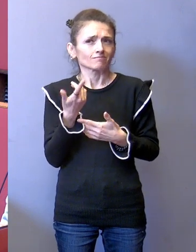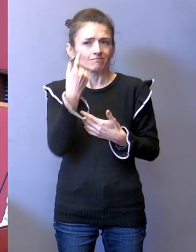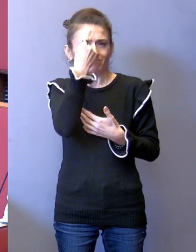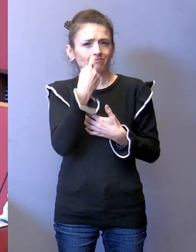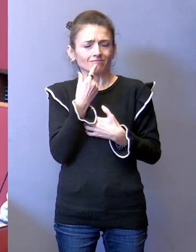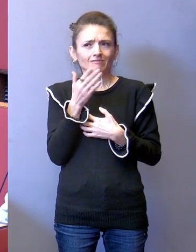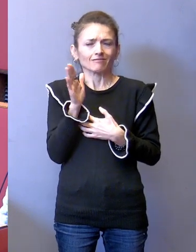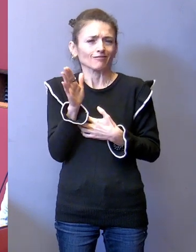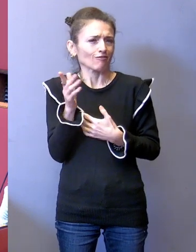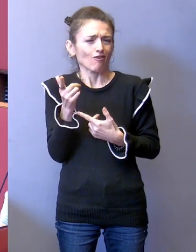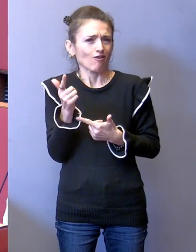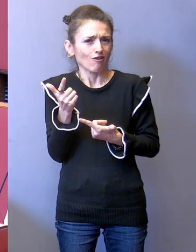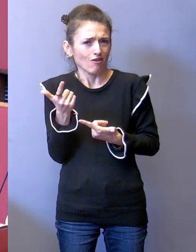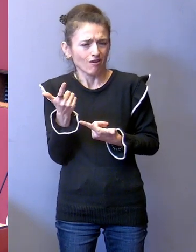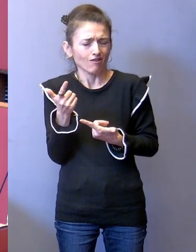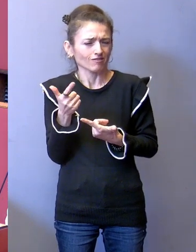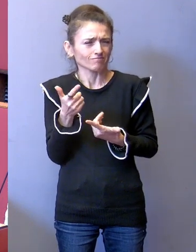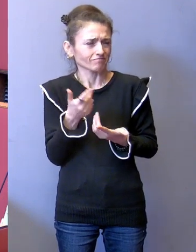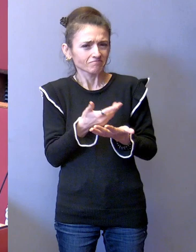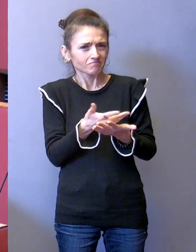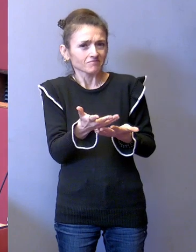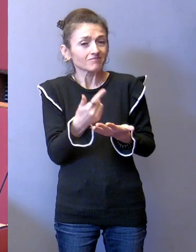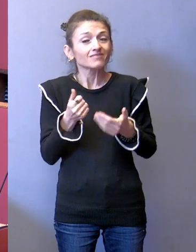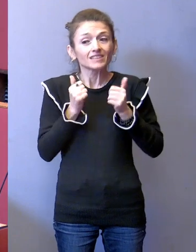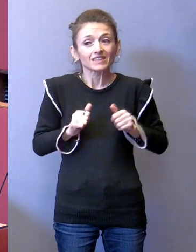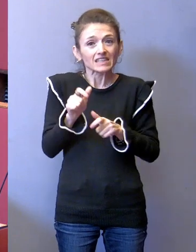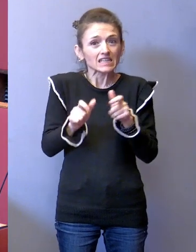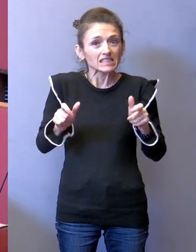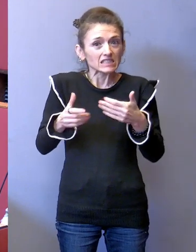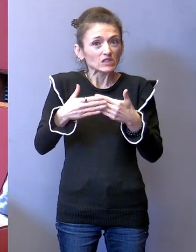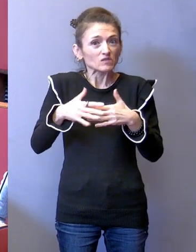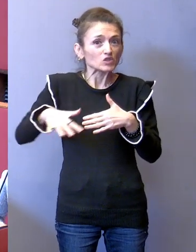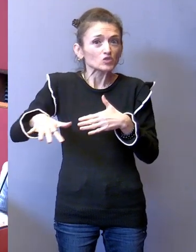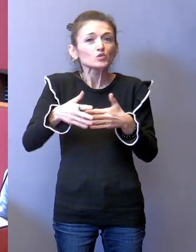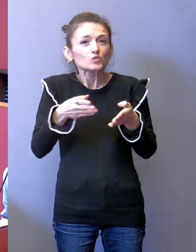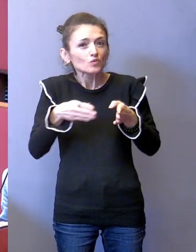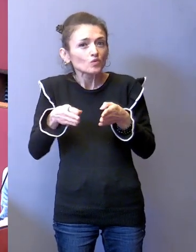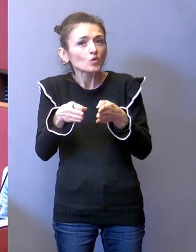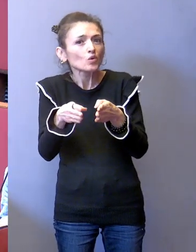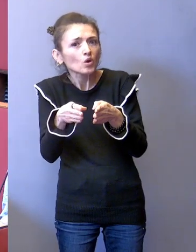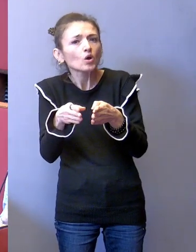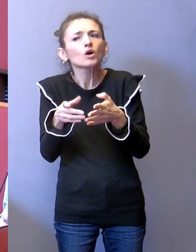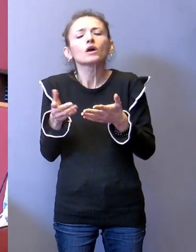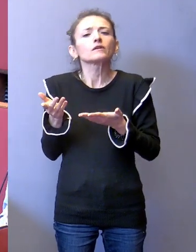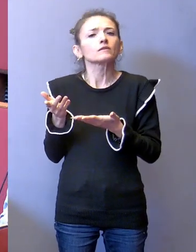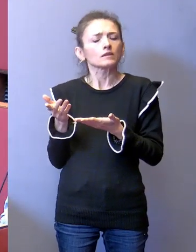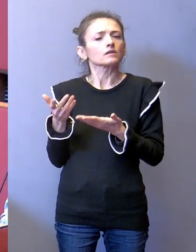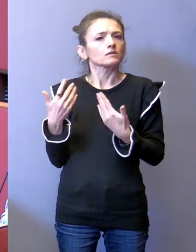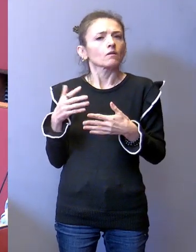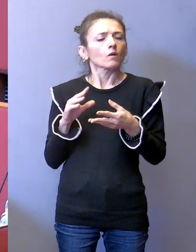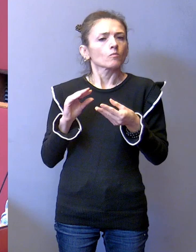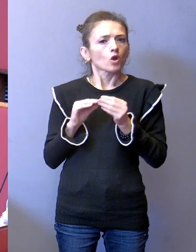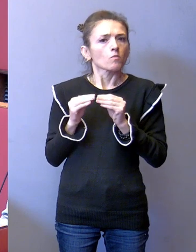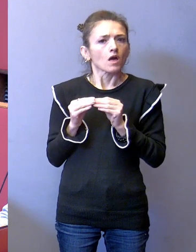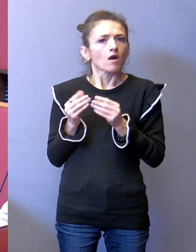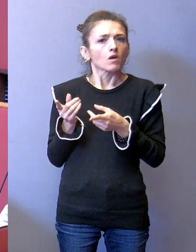decoro che specialmente per tutti quei residenti che vivono vicino a dei torrenti dei fiumi questo può essere davvero un problema